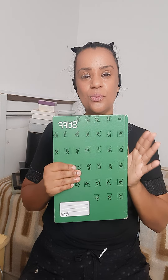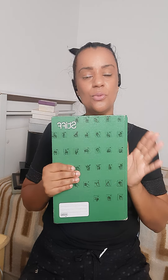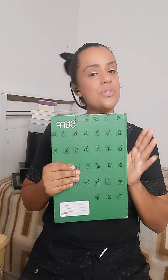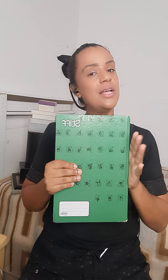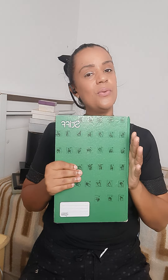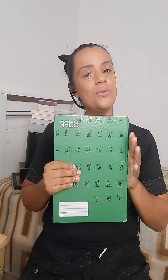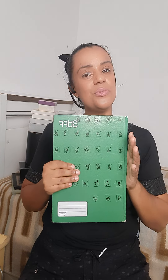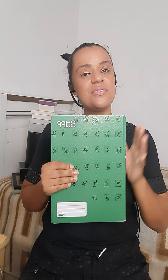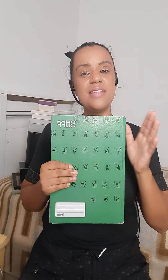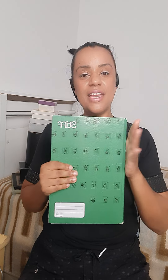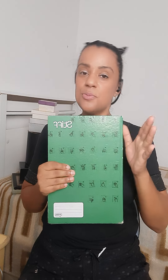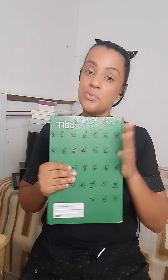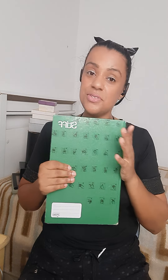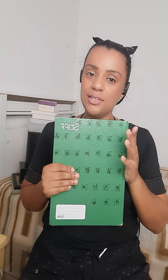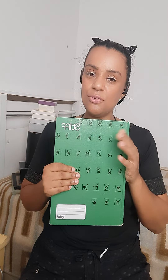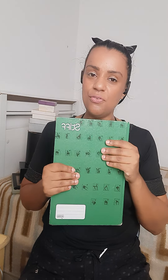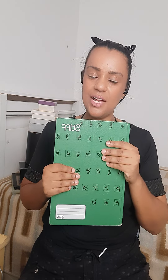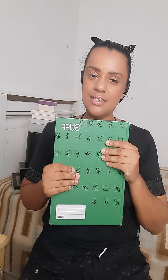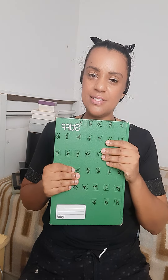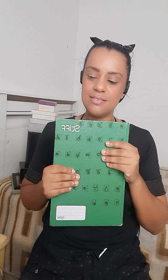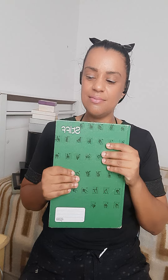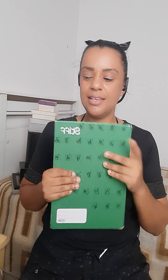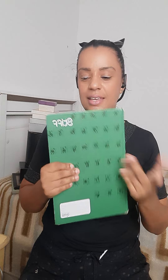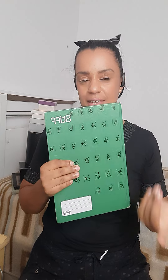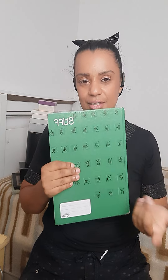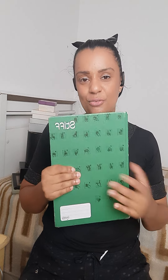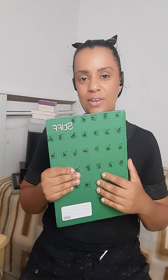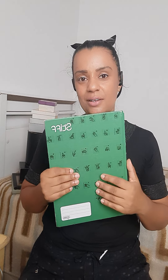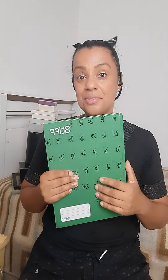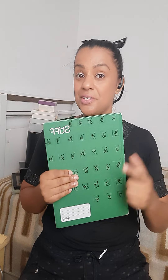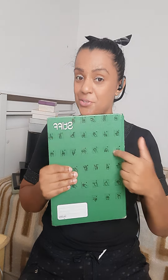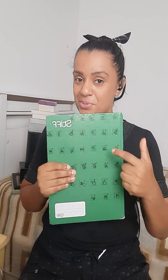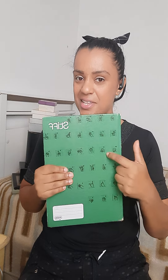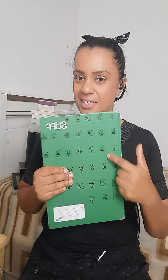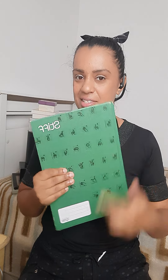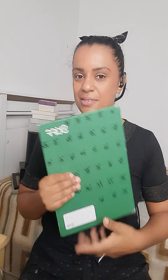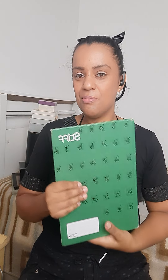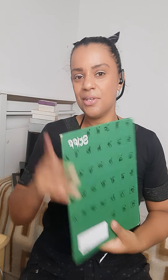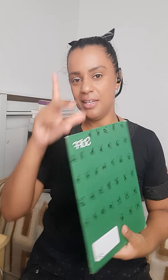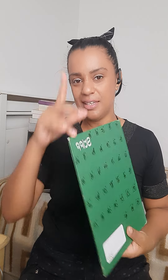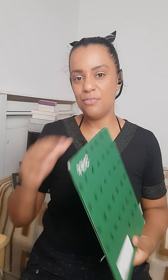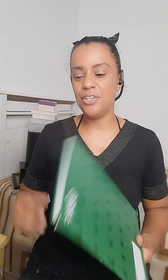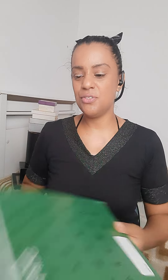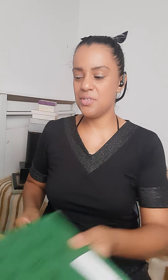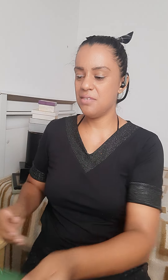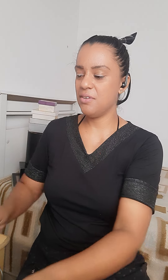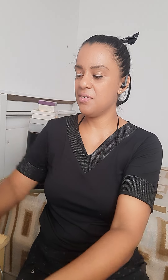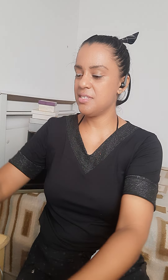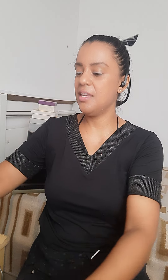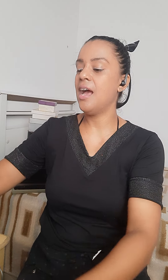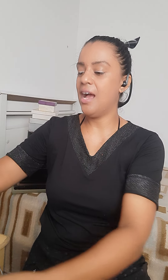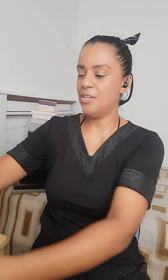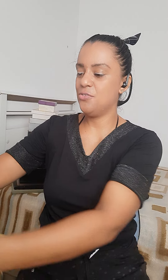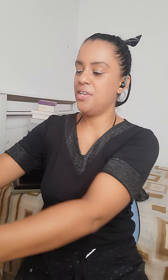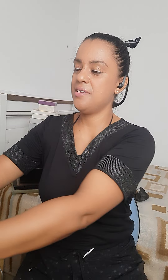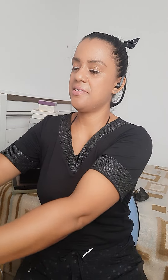dos alunos, 10% faz. E eu falo, seja os 10, porque lá na frente você vai fazer a diferença,